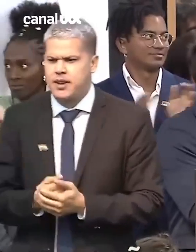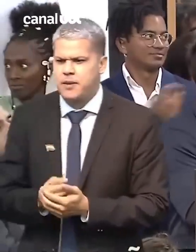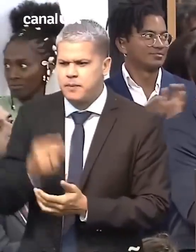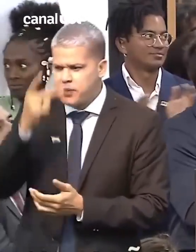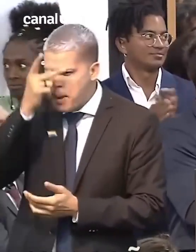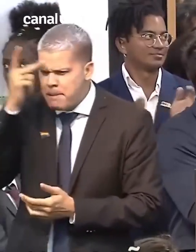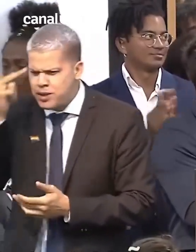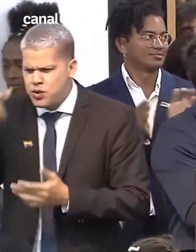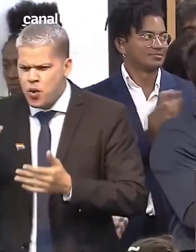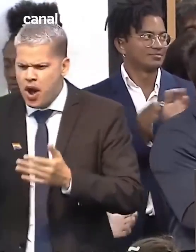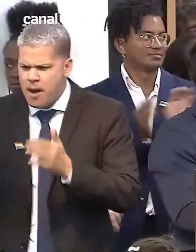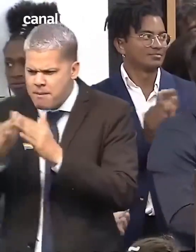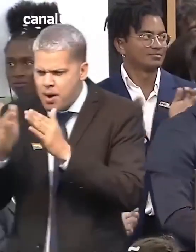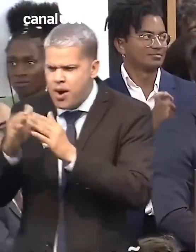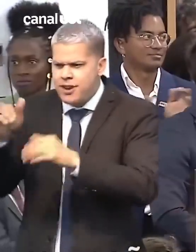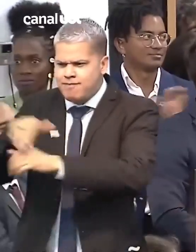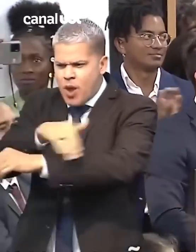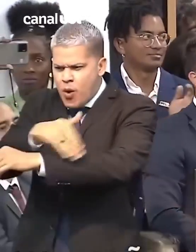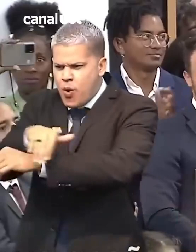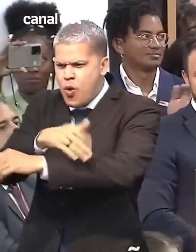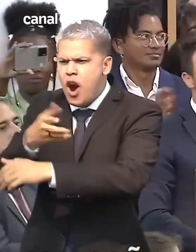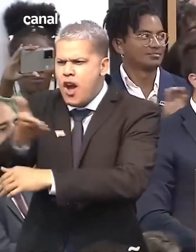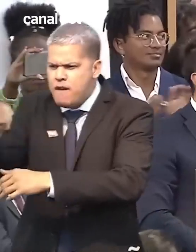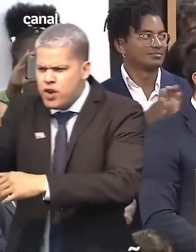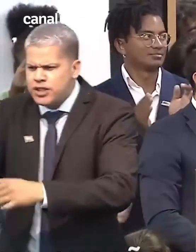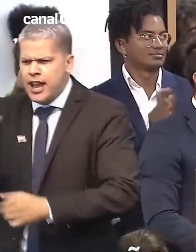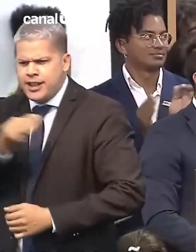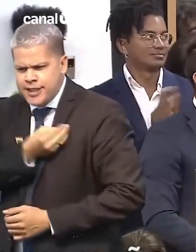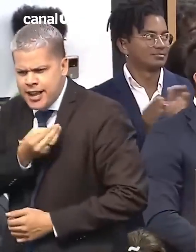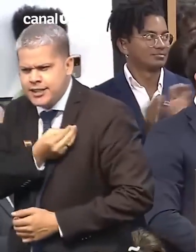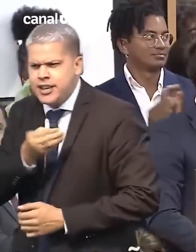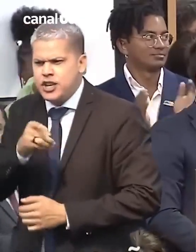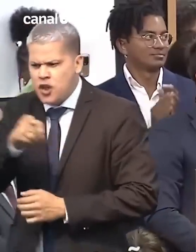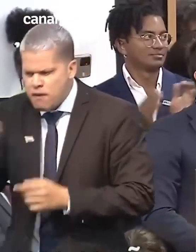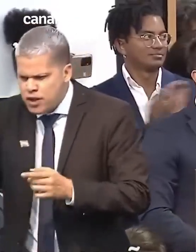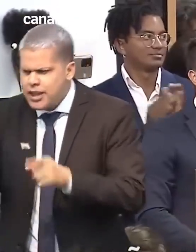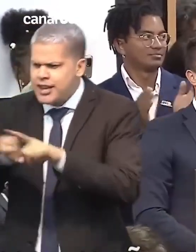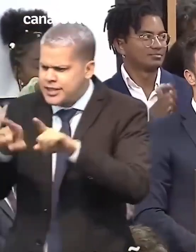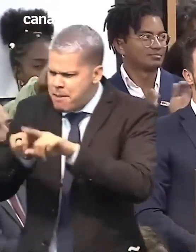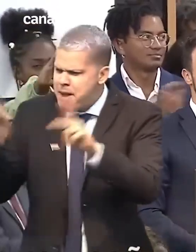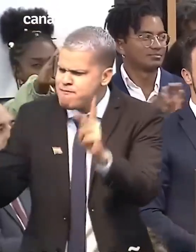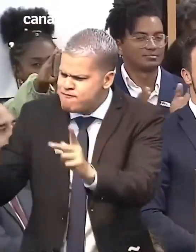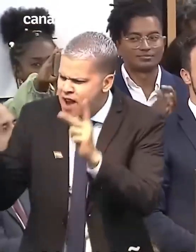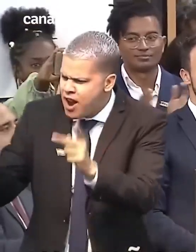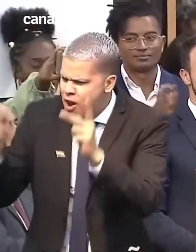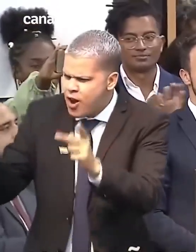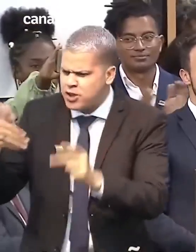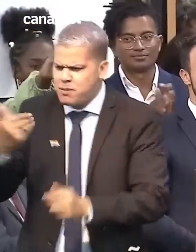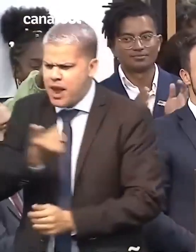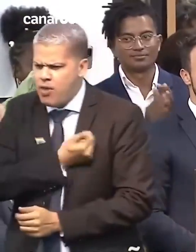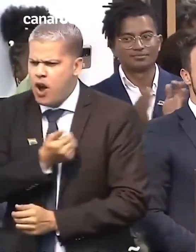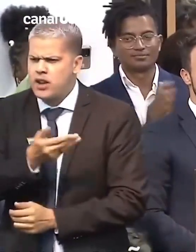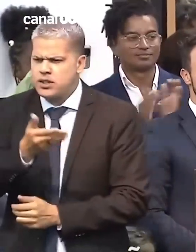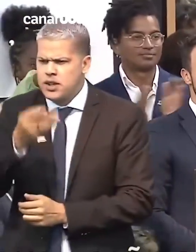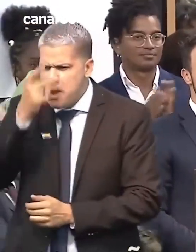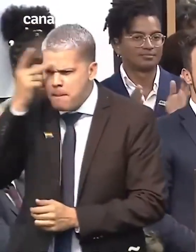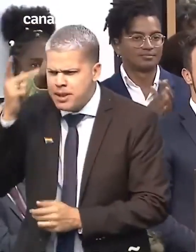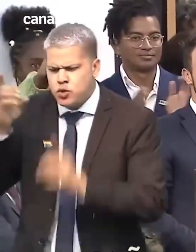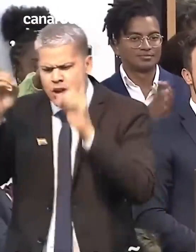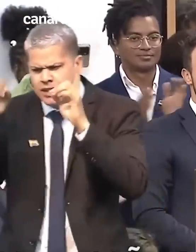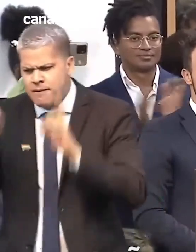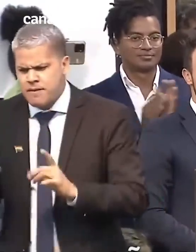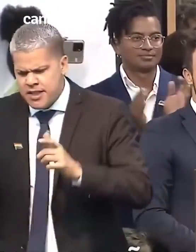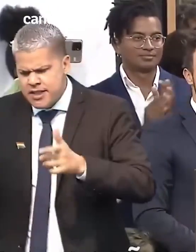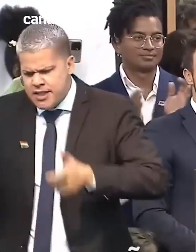Pessoas em situação de rua, vocês existem e são valiosas para nós. Pessoas com